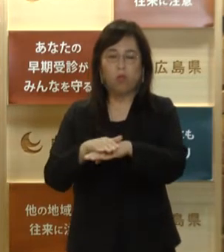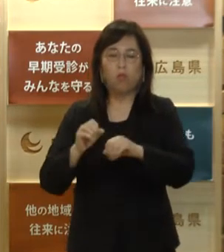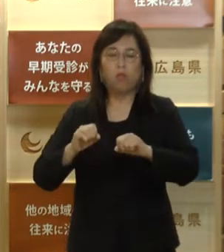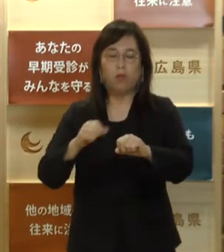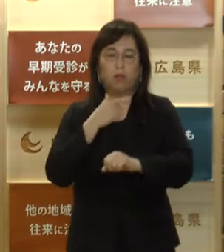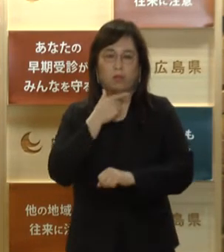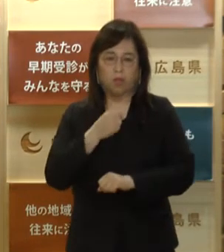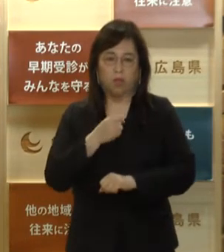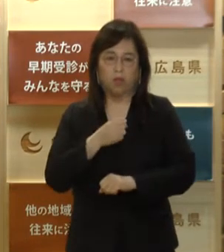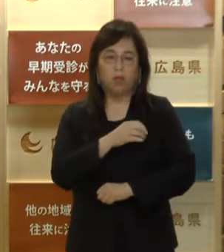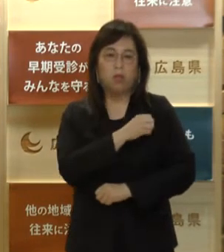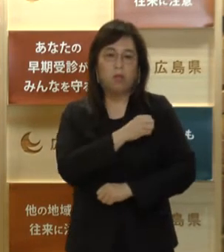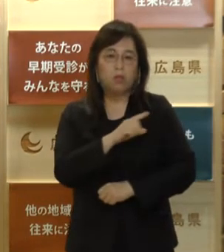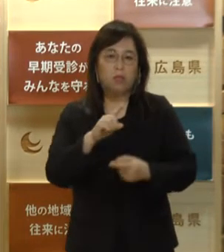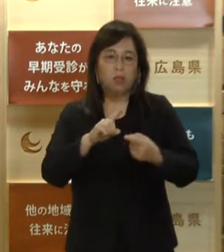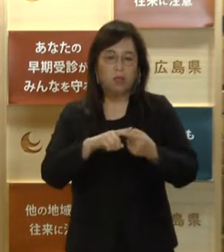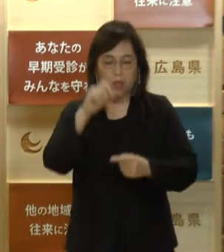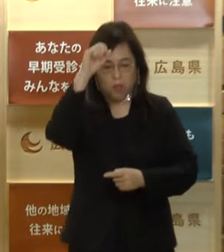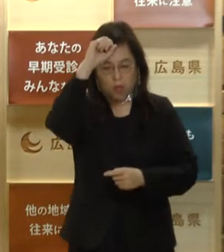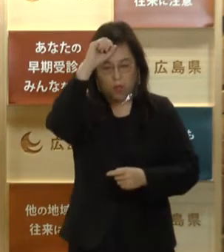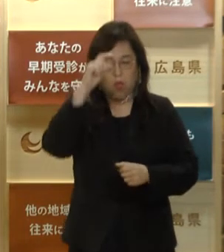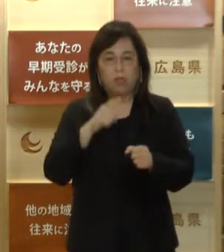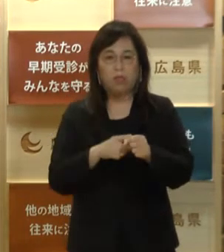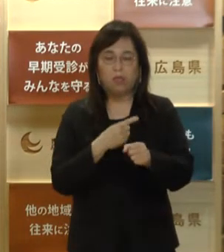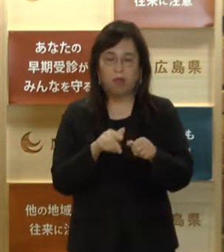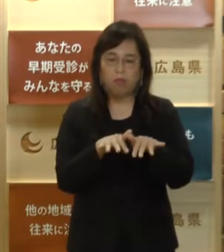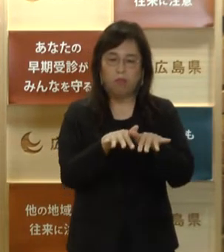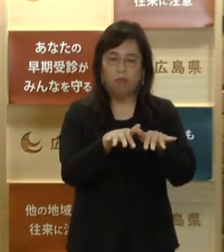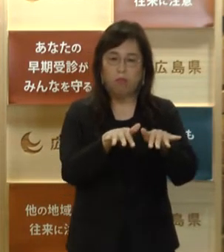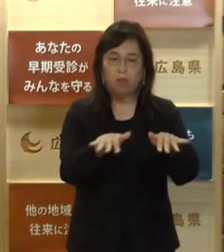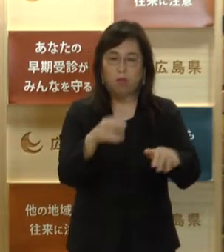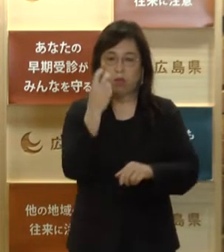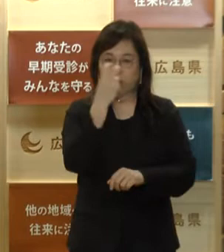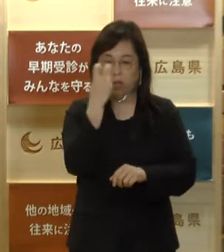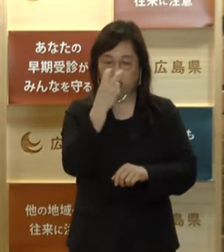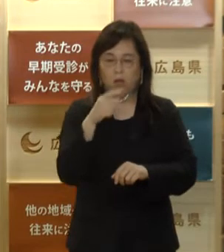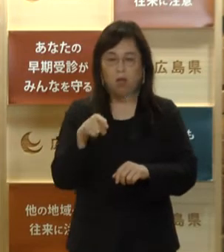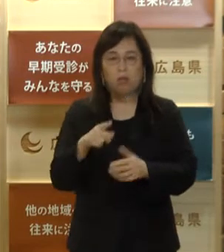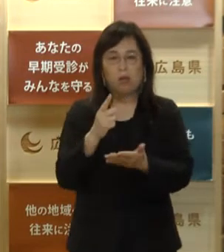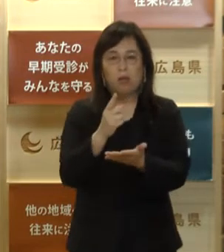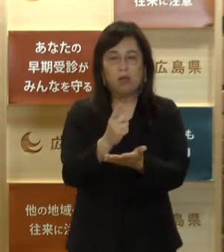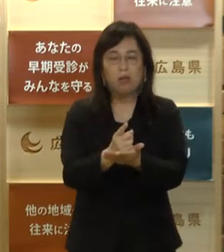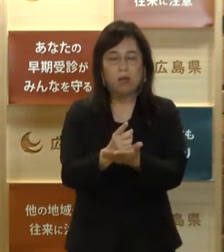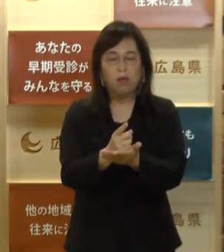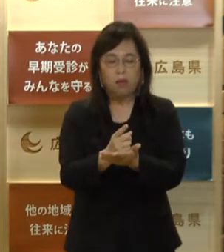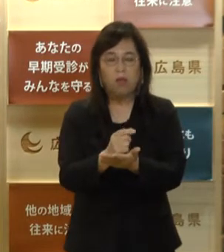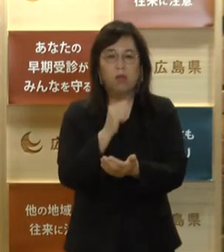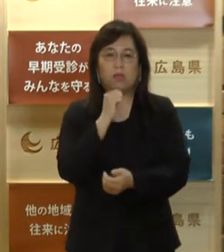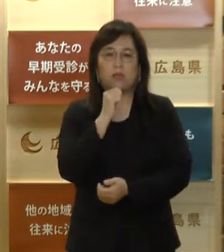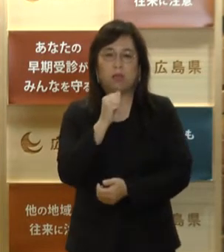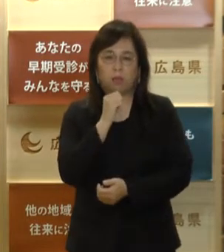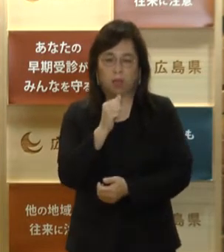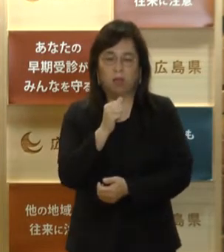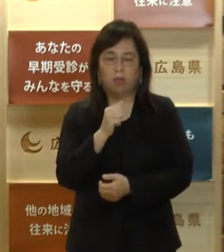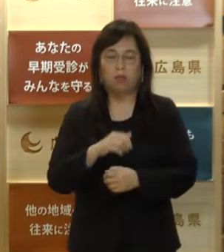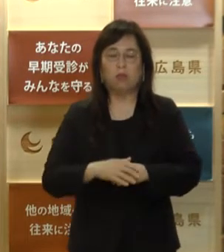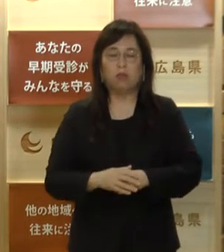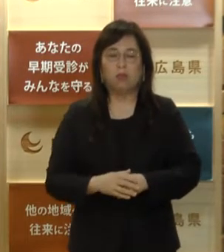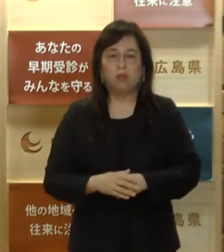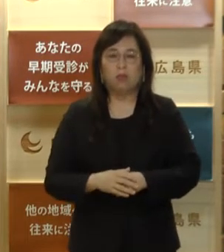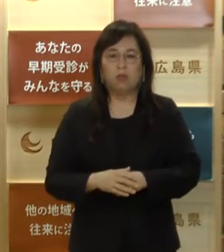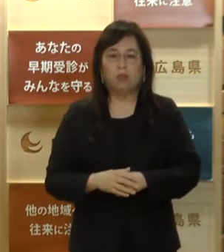的疫学調査は一つなんですけれども、それだけだとやはり受け身の対応になってしまいますから、積極的といってもです